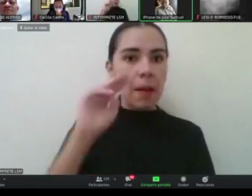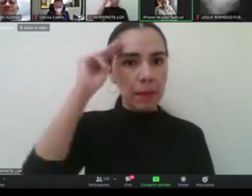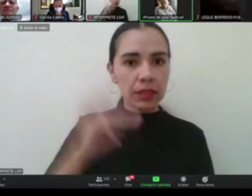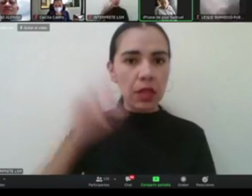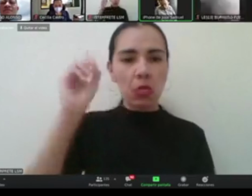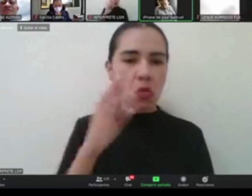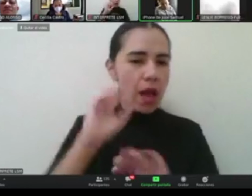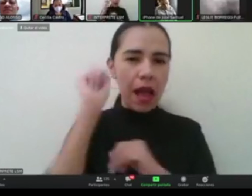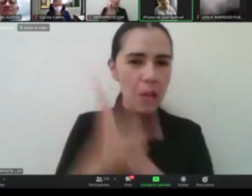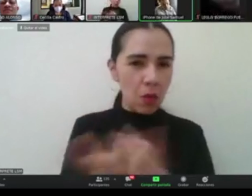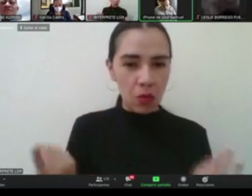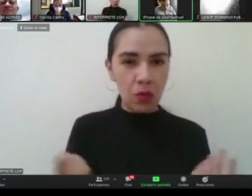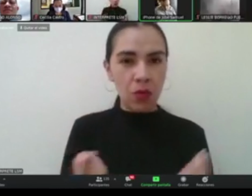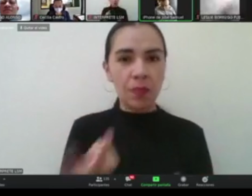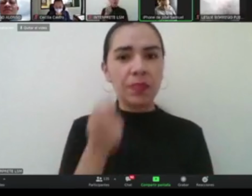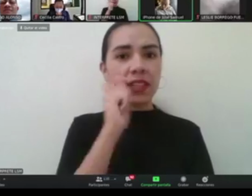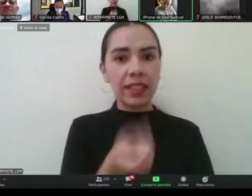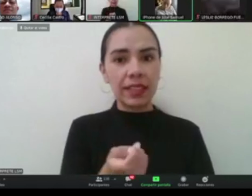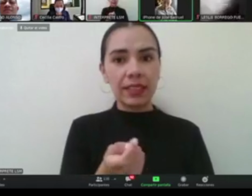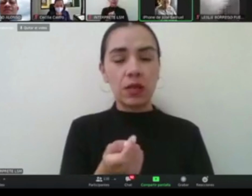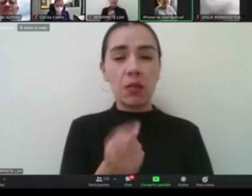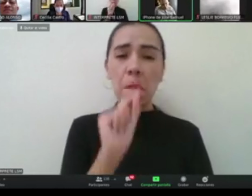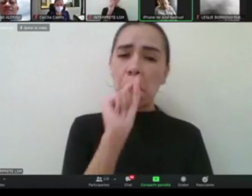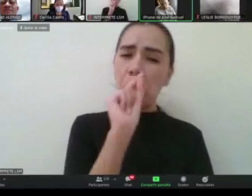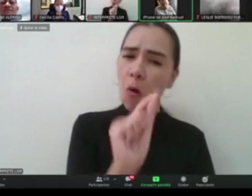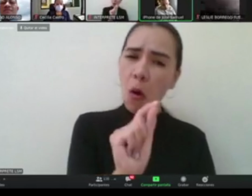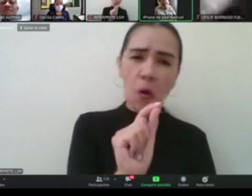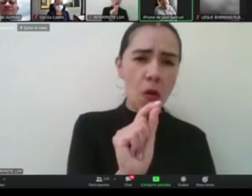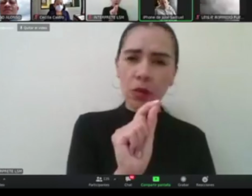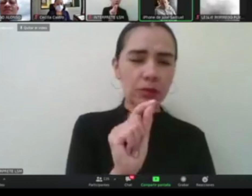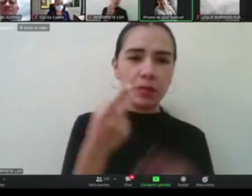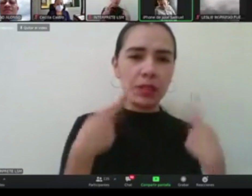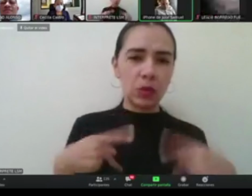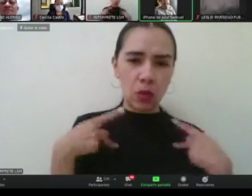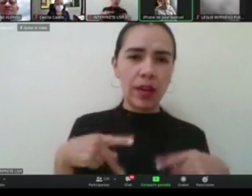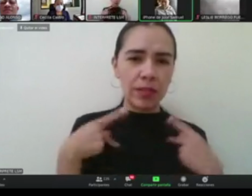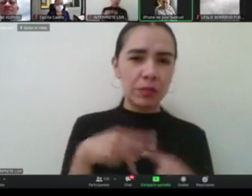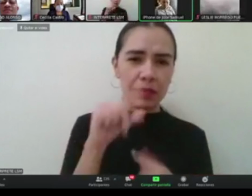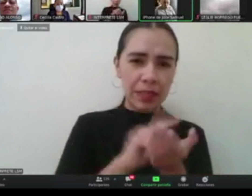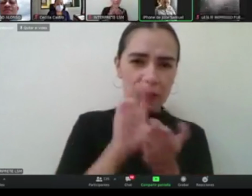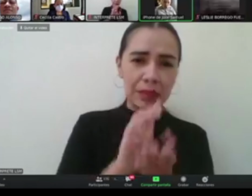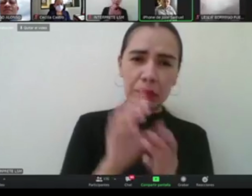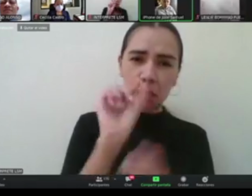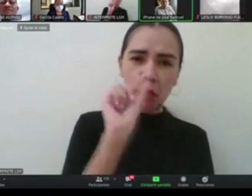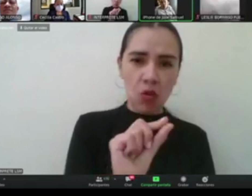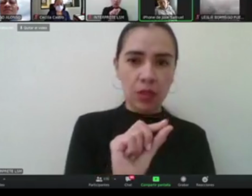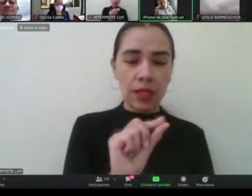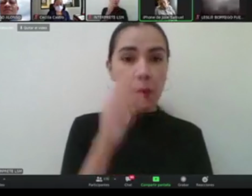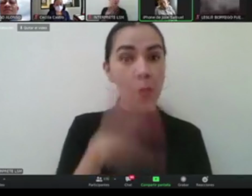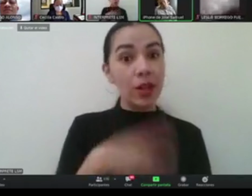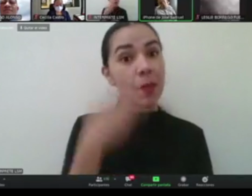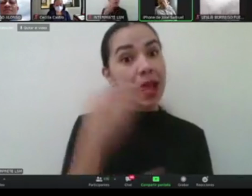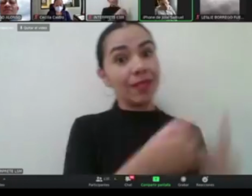licenciatura, algo, somos muy pocos y la verdad es que mucha gente nos toma como ejemplo